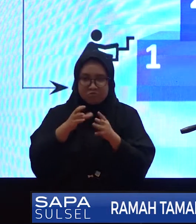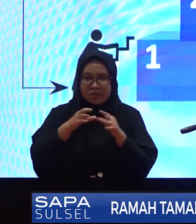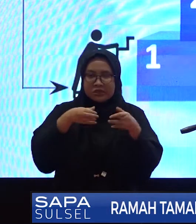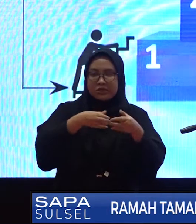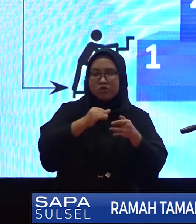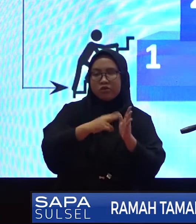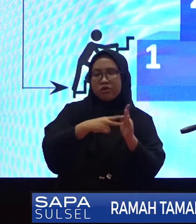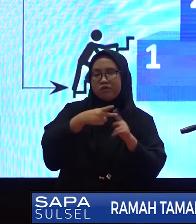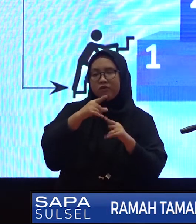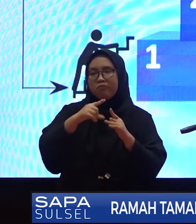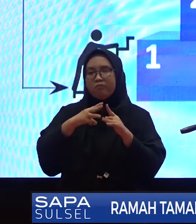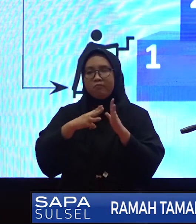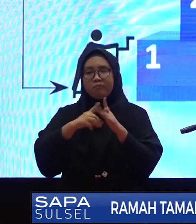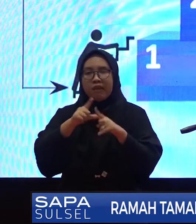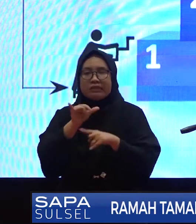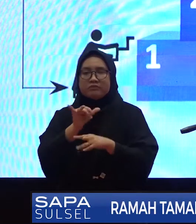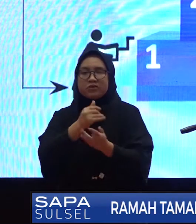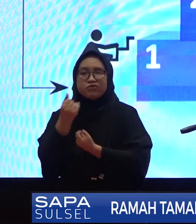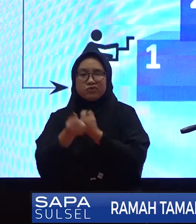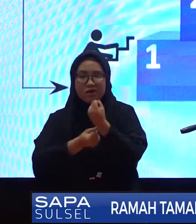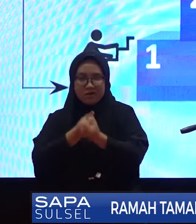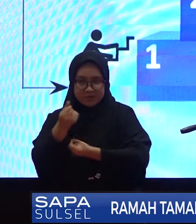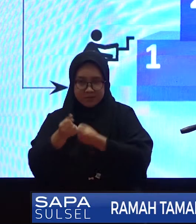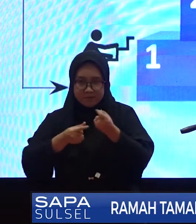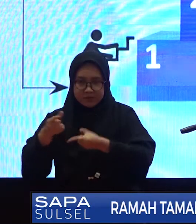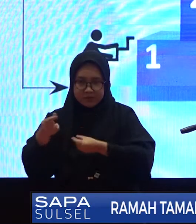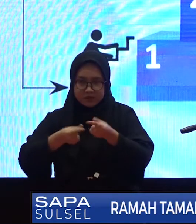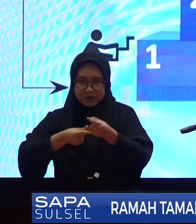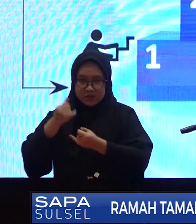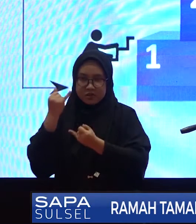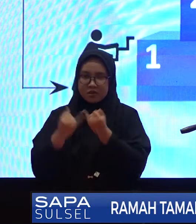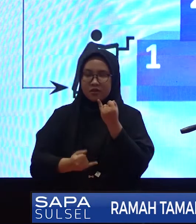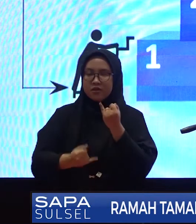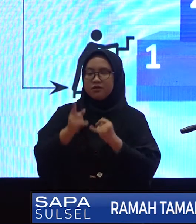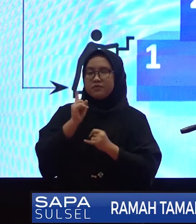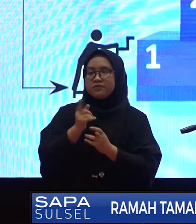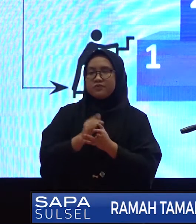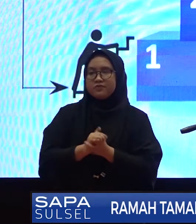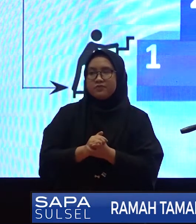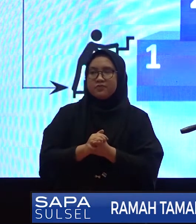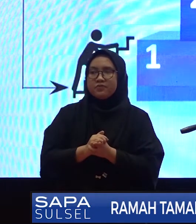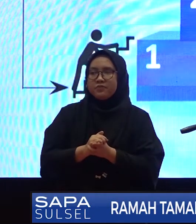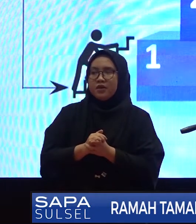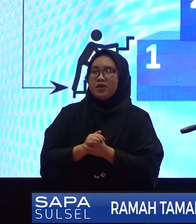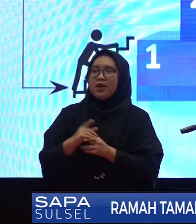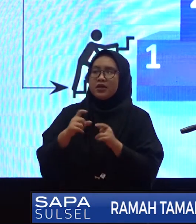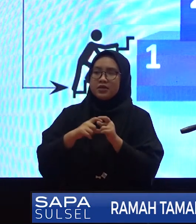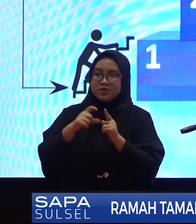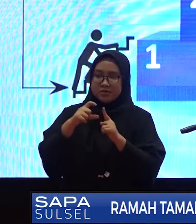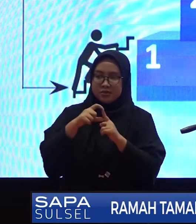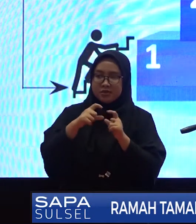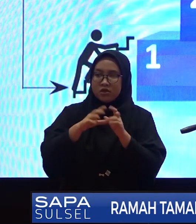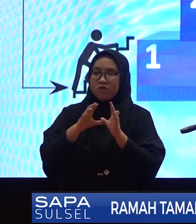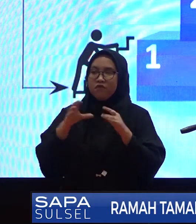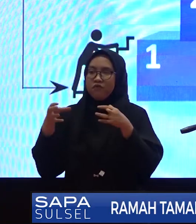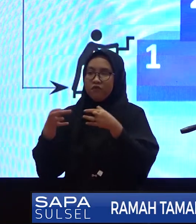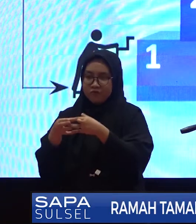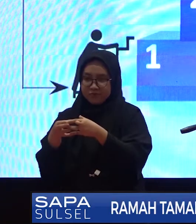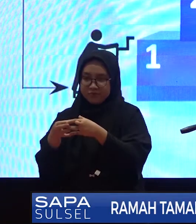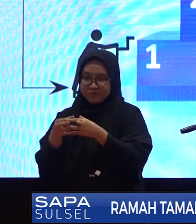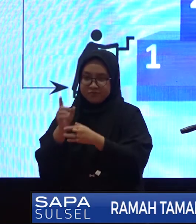bisa berwirausaha dan yang terakhir ada skill development center sdc ini adalah forum yang